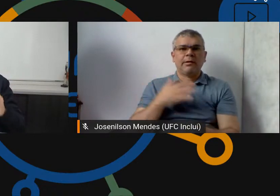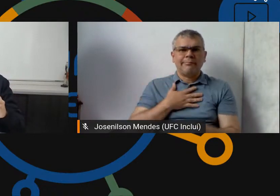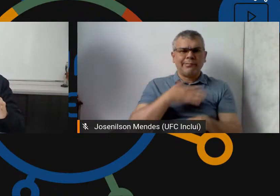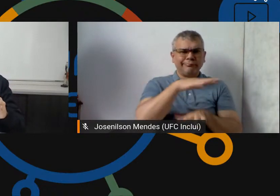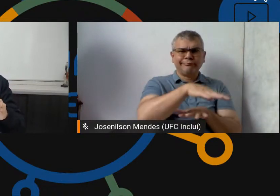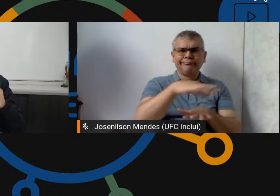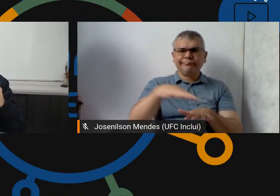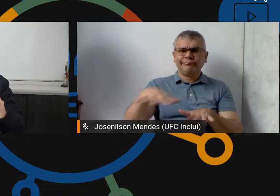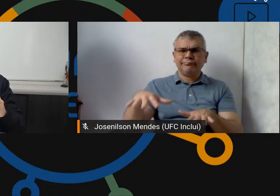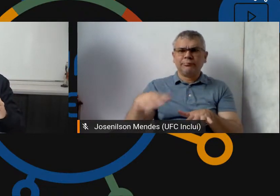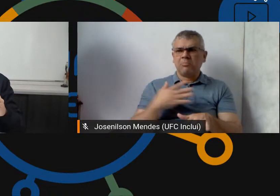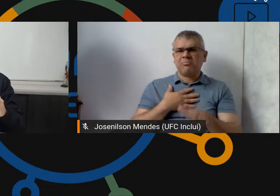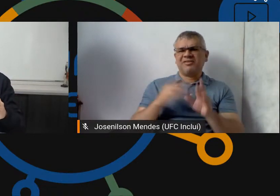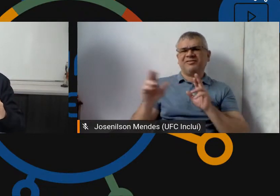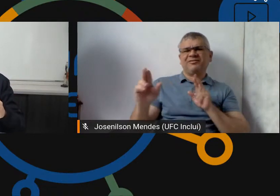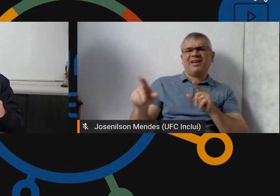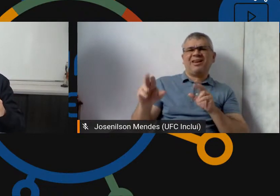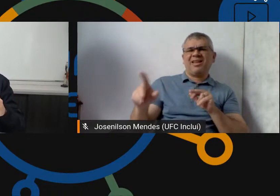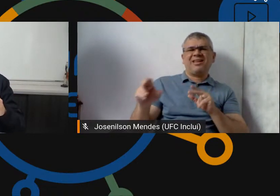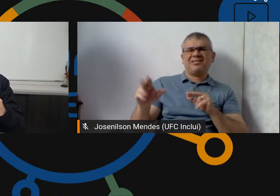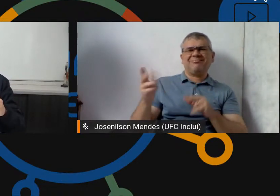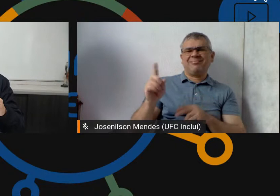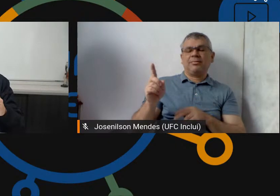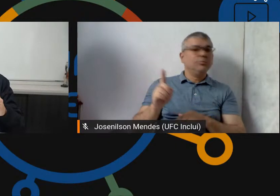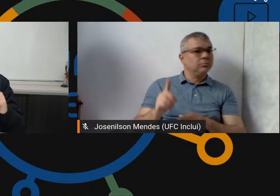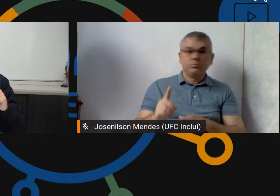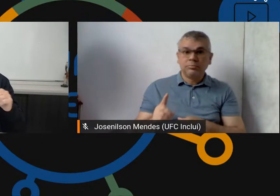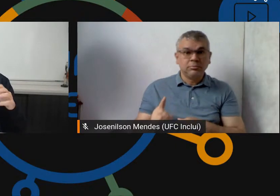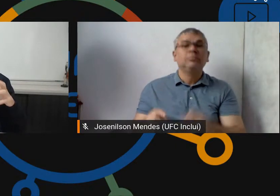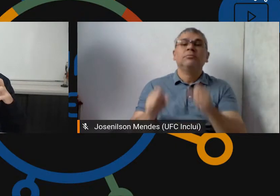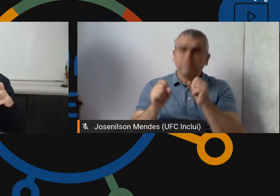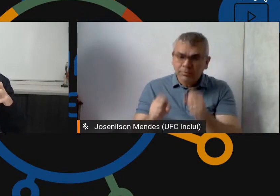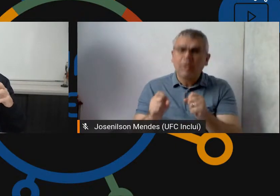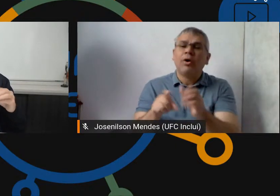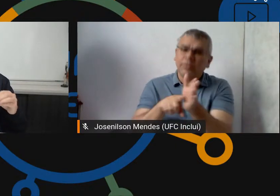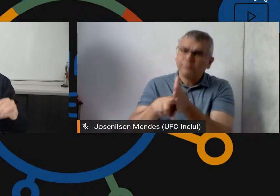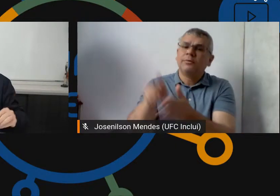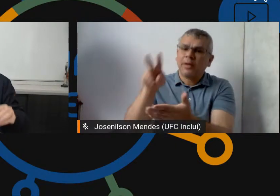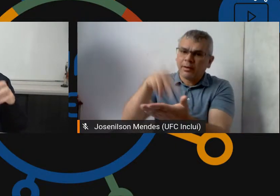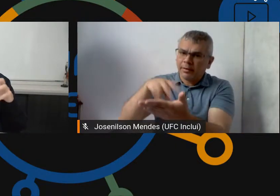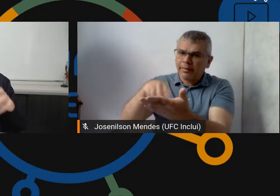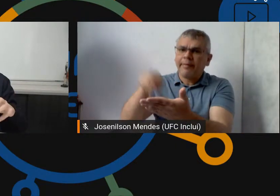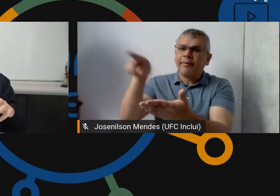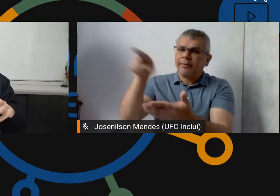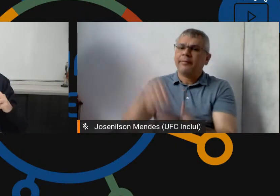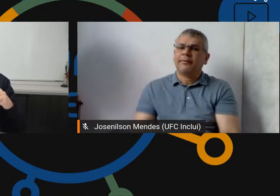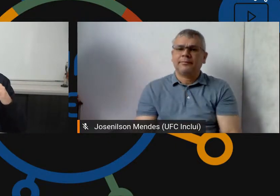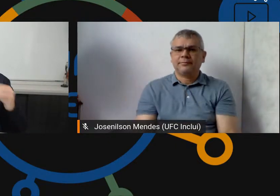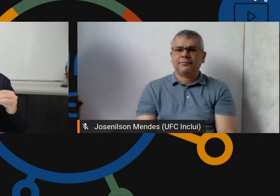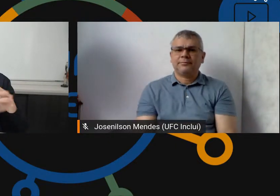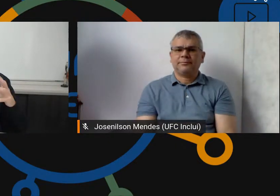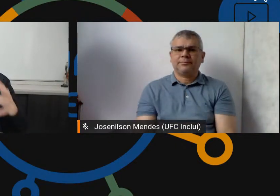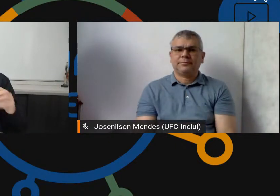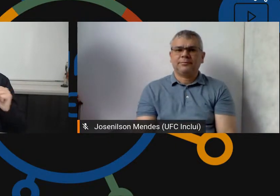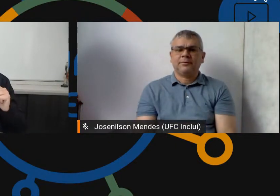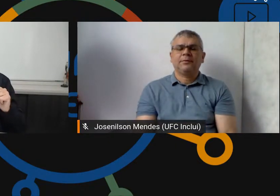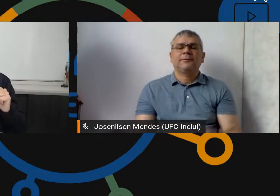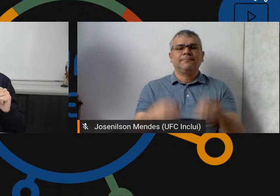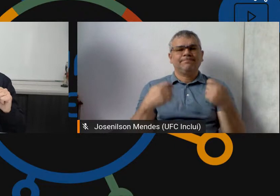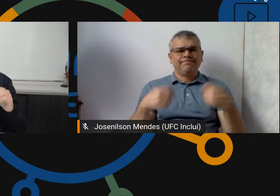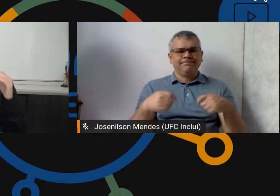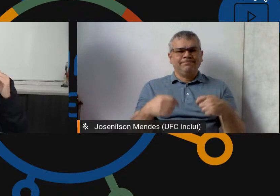isso não existe, isso é um equívoco conceitual. Não é? Então, o que acontece? Nós temos que olhar para